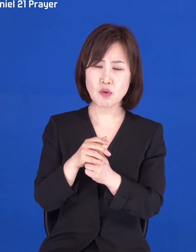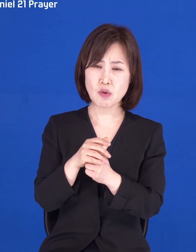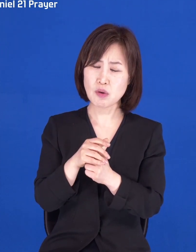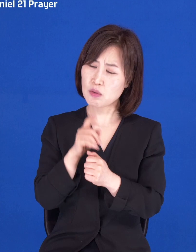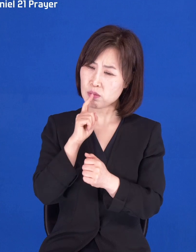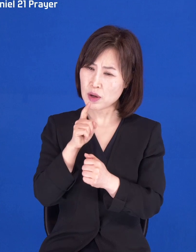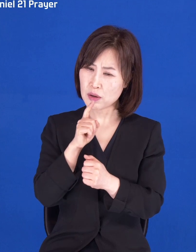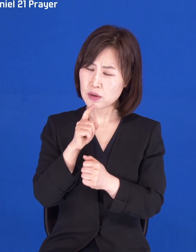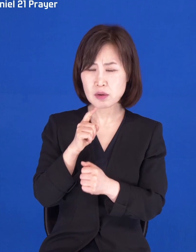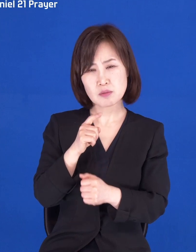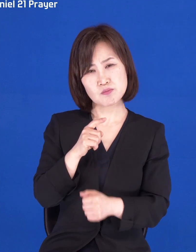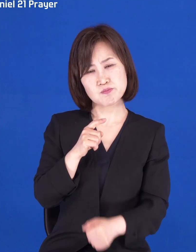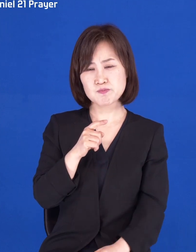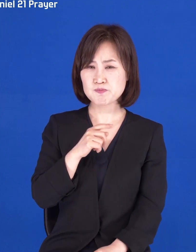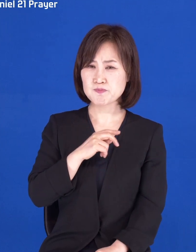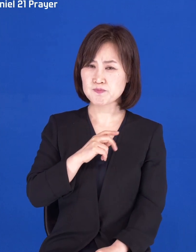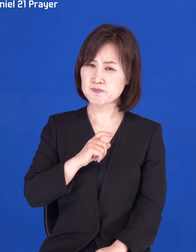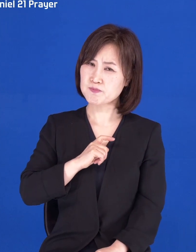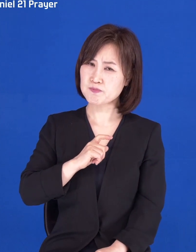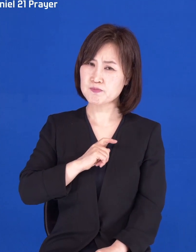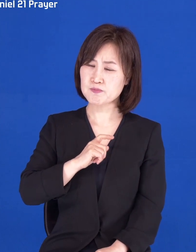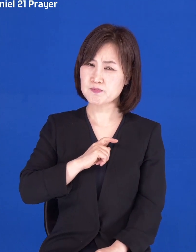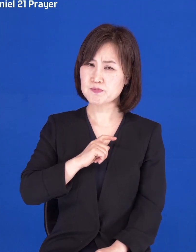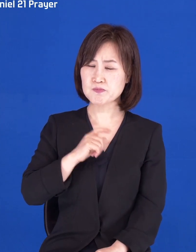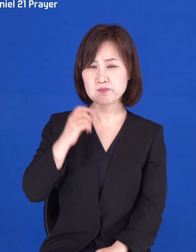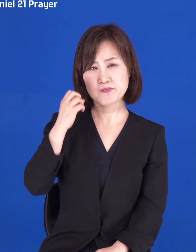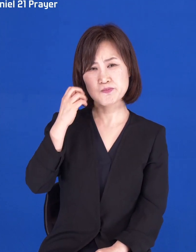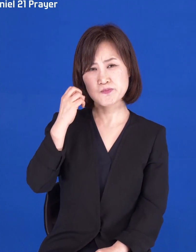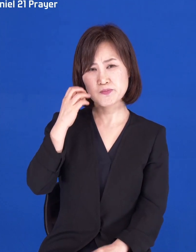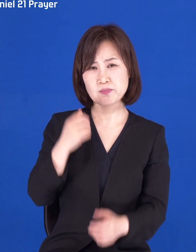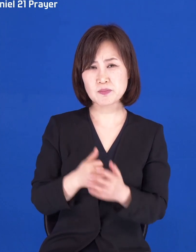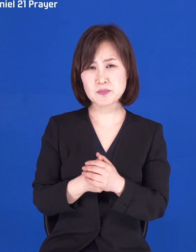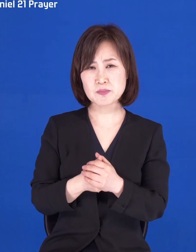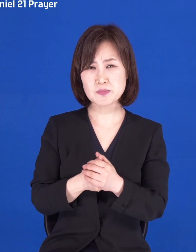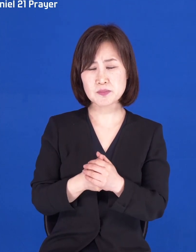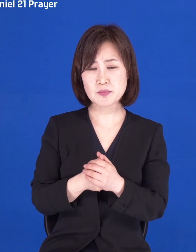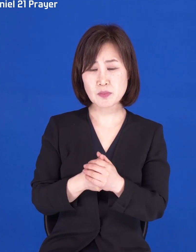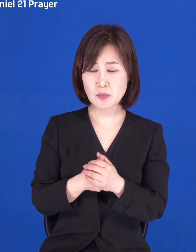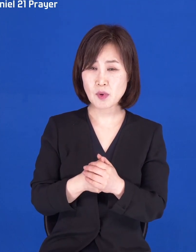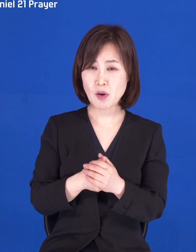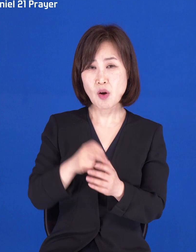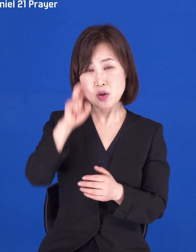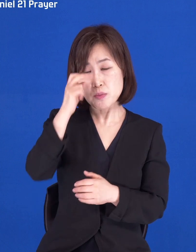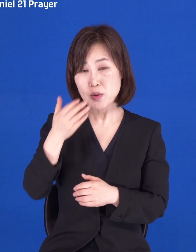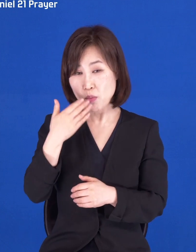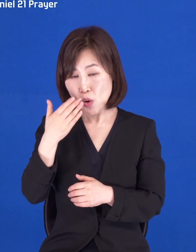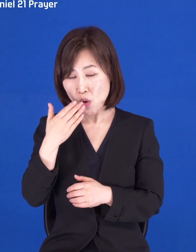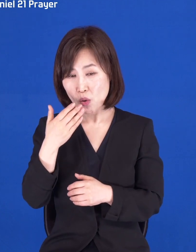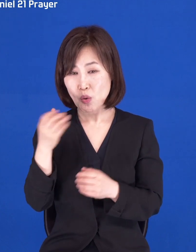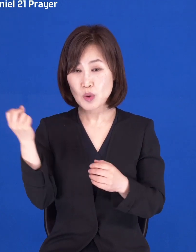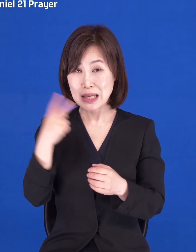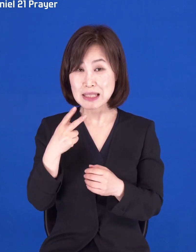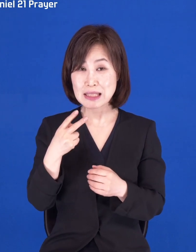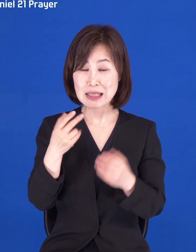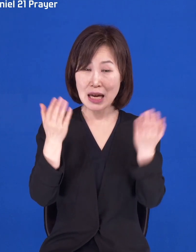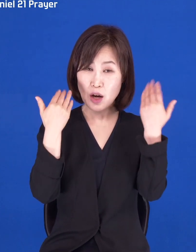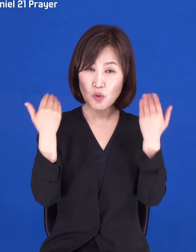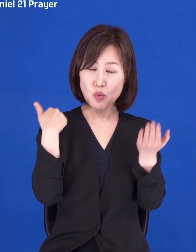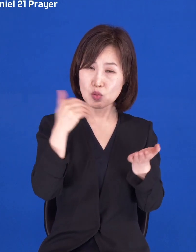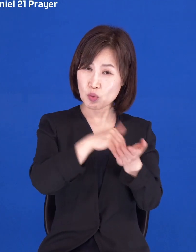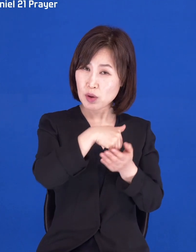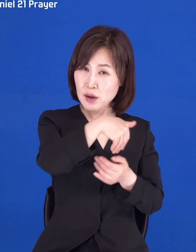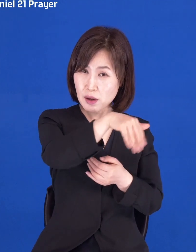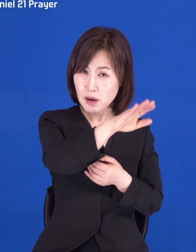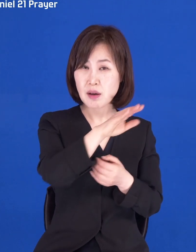그래서 정말 그런 줄만 알았습니다. 그리고 얼른 밥 먹고 학교로 가야 되니까 학교로